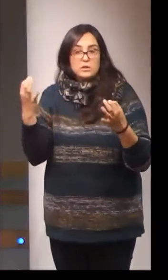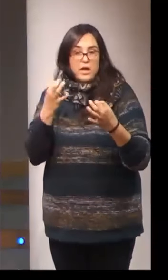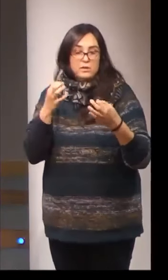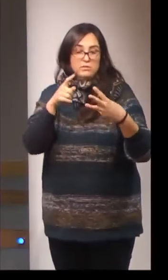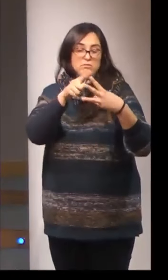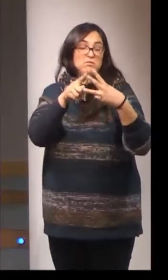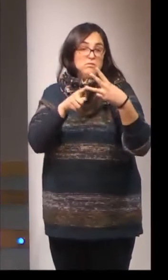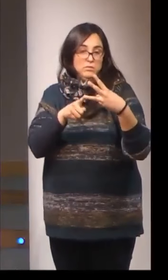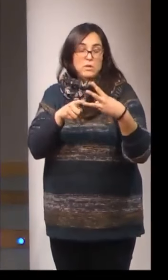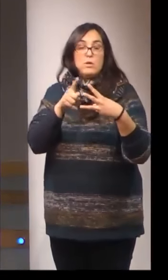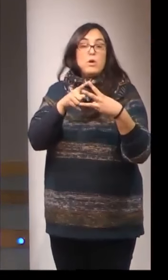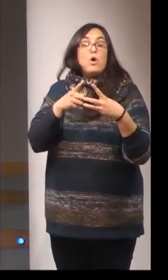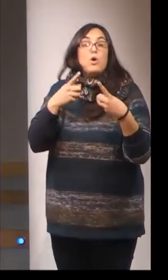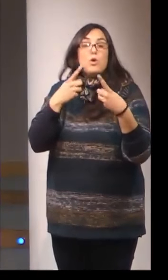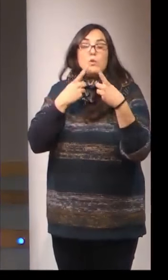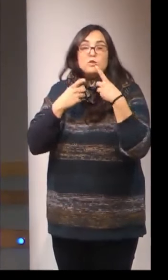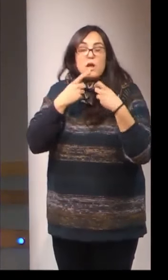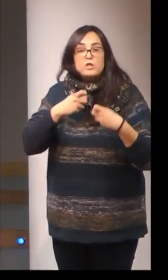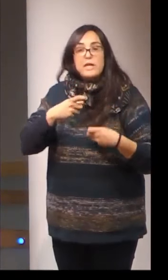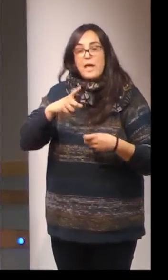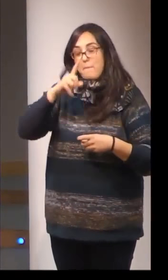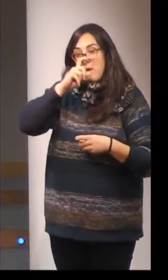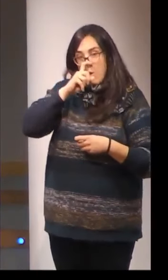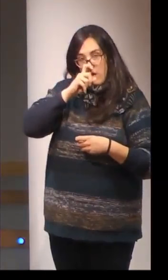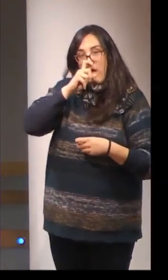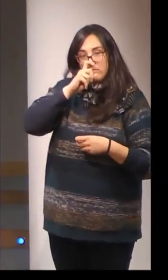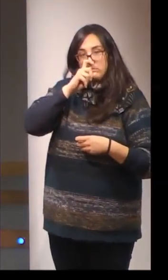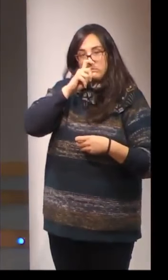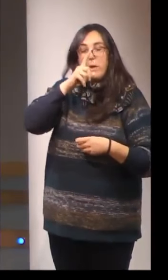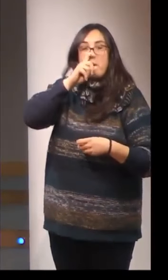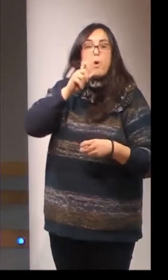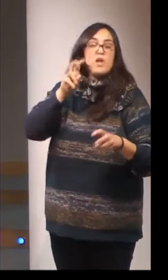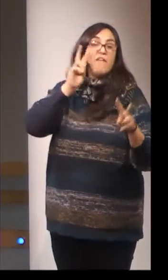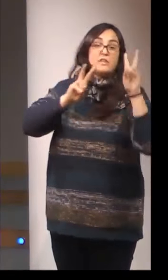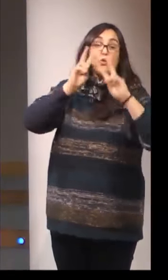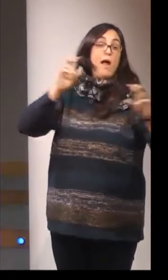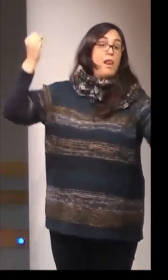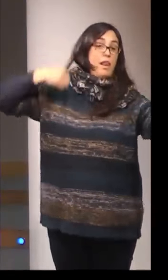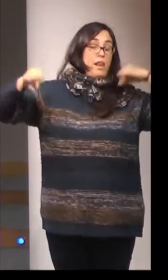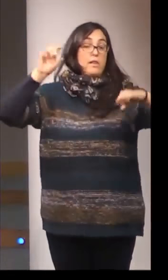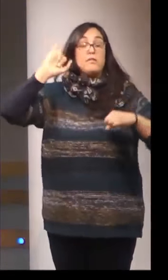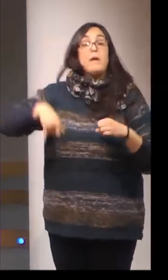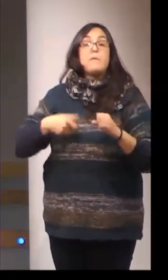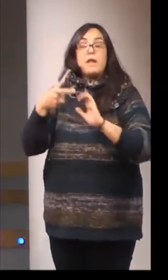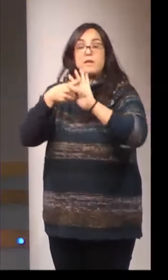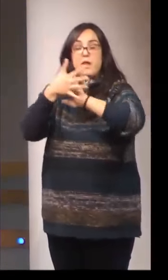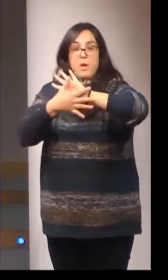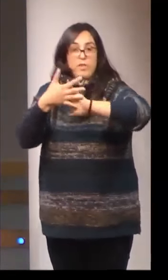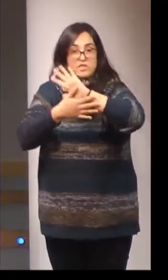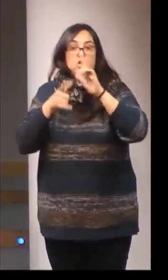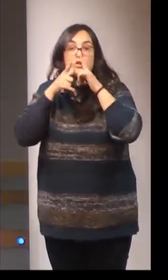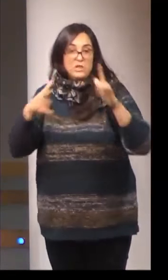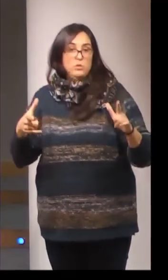Los cuestionarios bilingües contienen tres elementos. Un cuestionario bilingüe tiene que recoger aspectos de memoria,